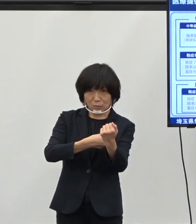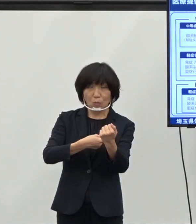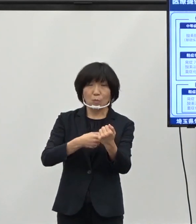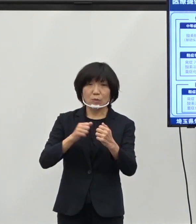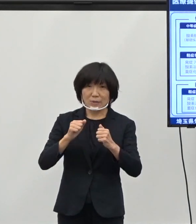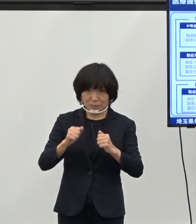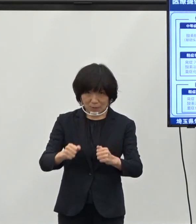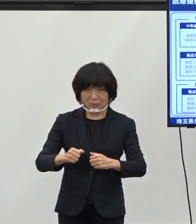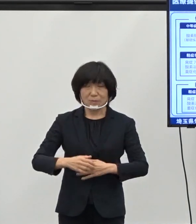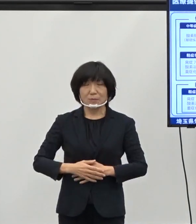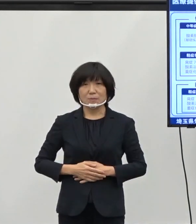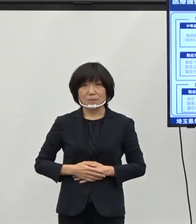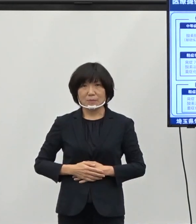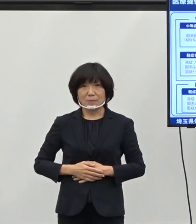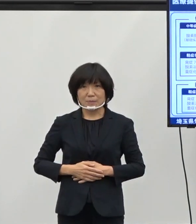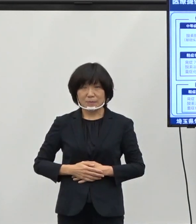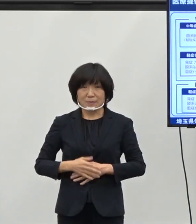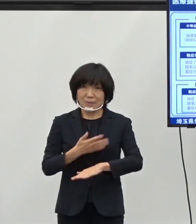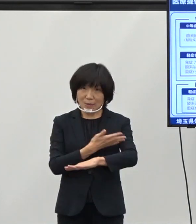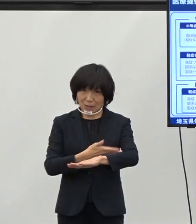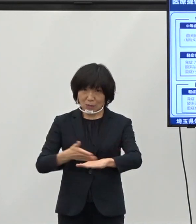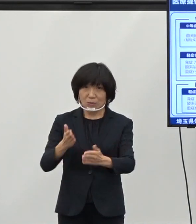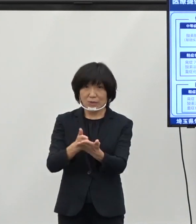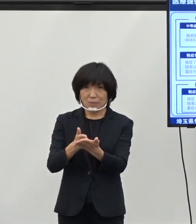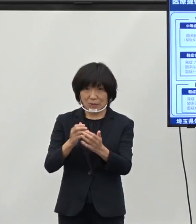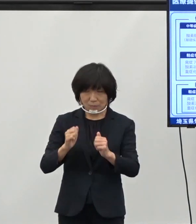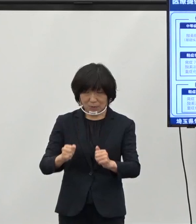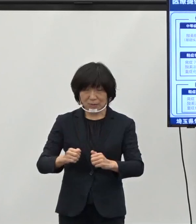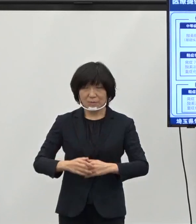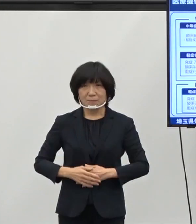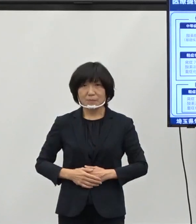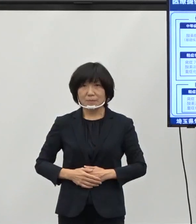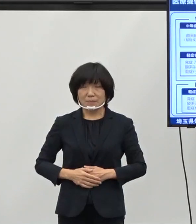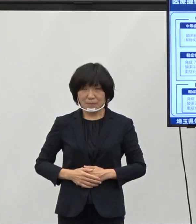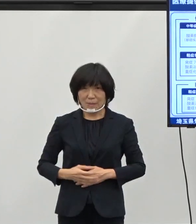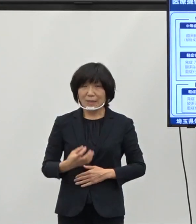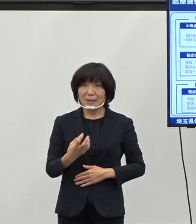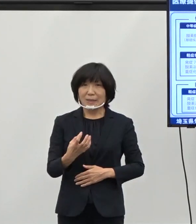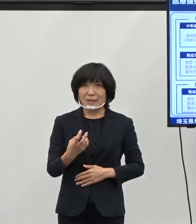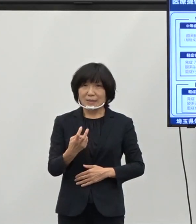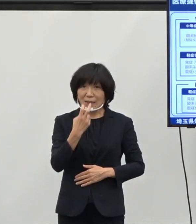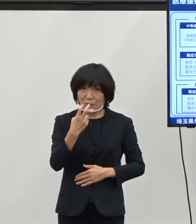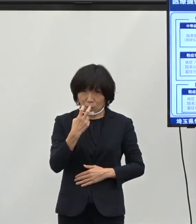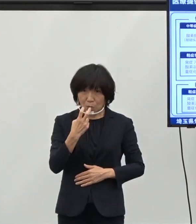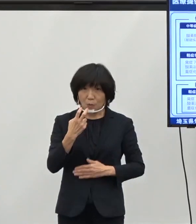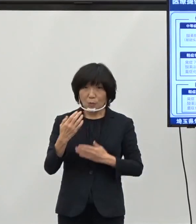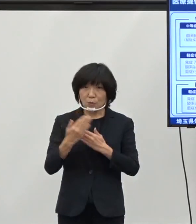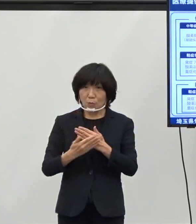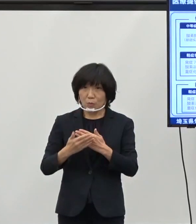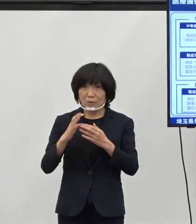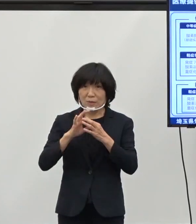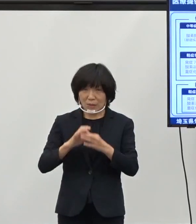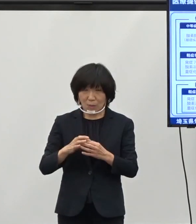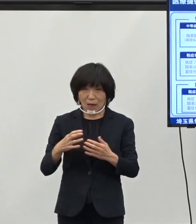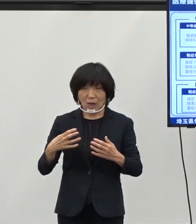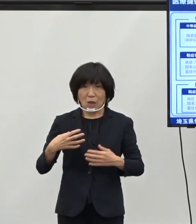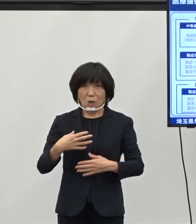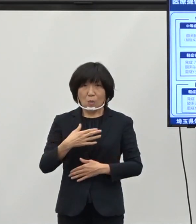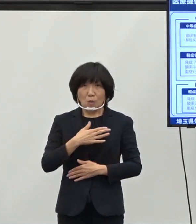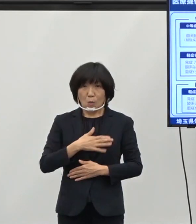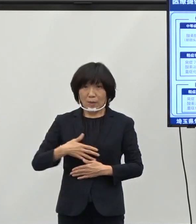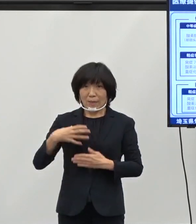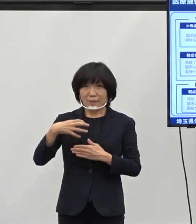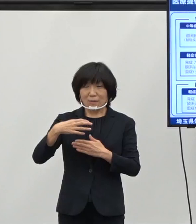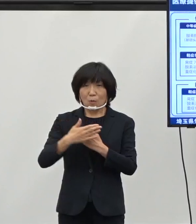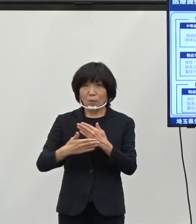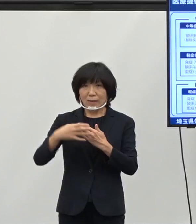ものであります。大まかな流れをご説明します。酸素療法につきましては保健所が中等症